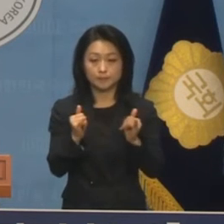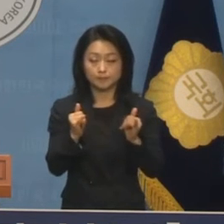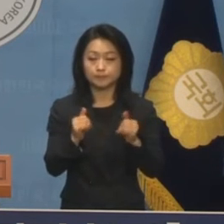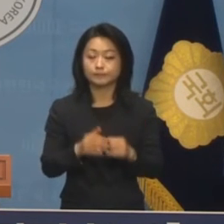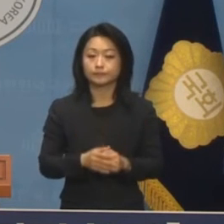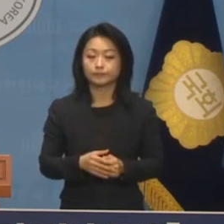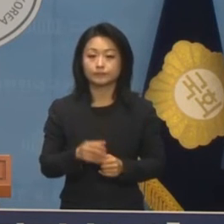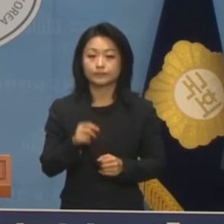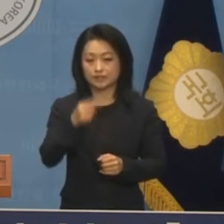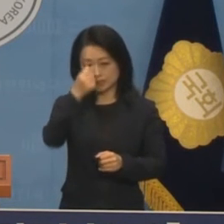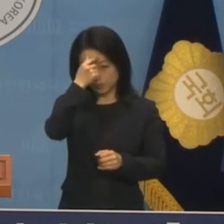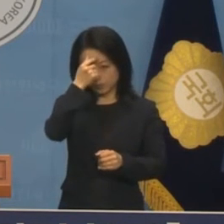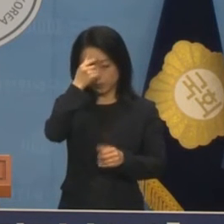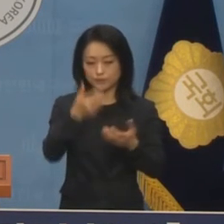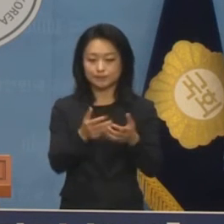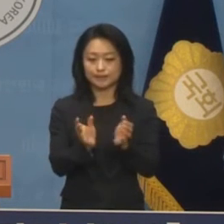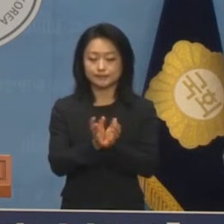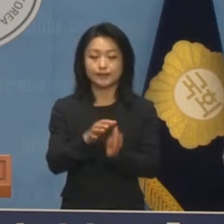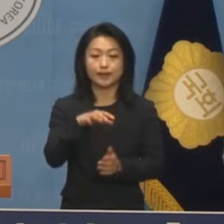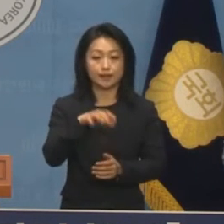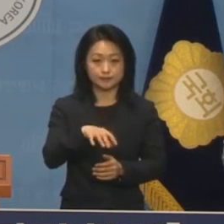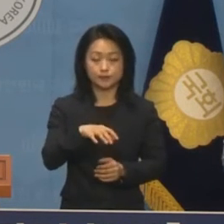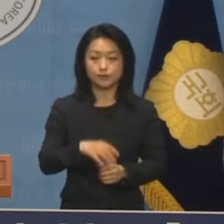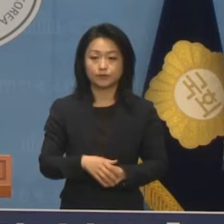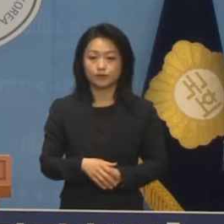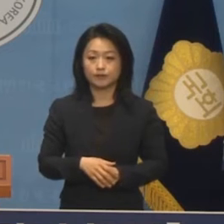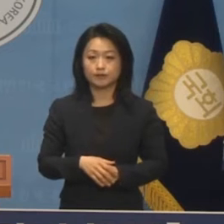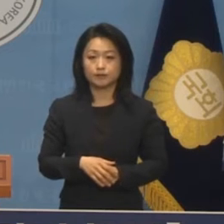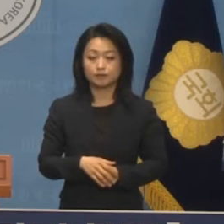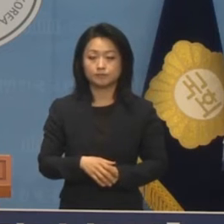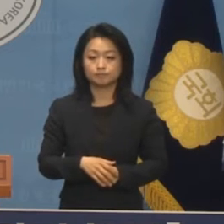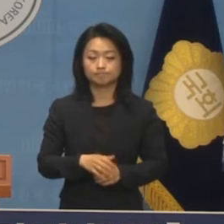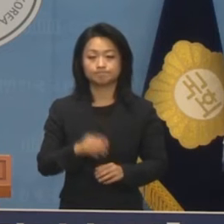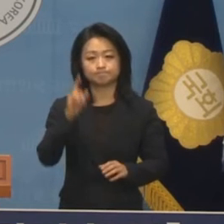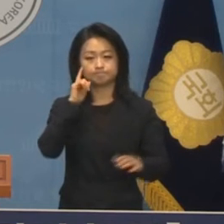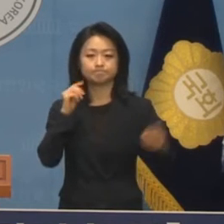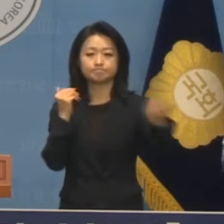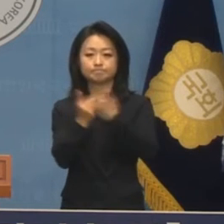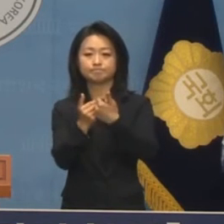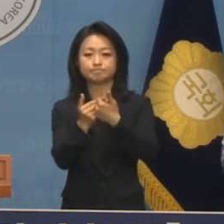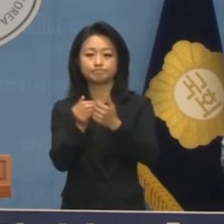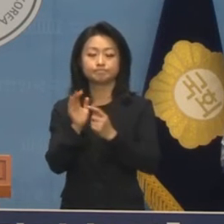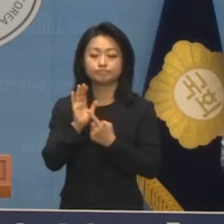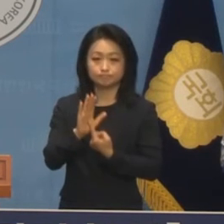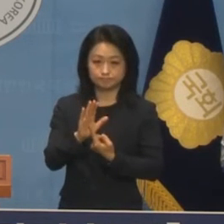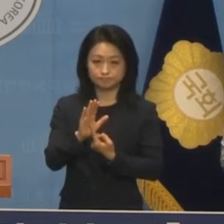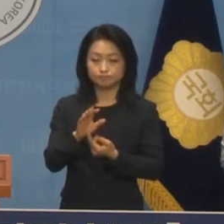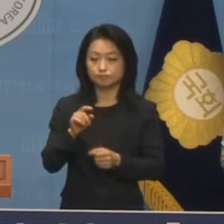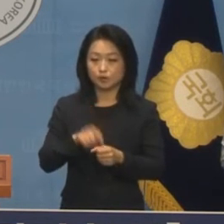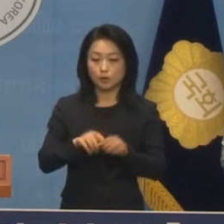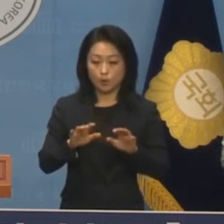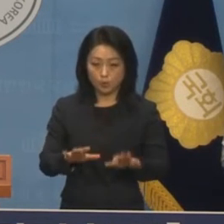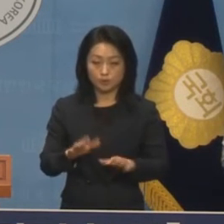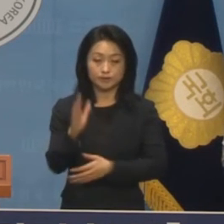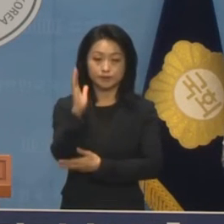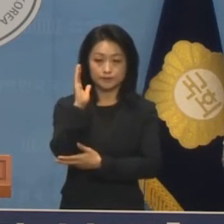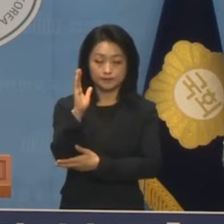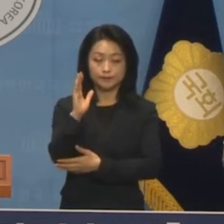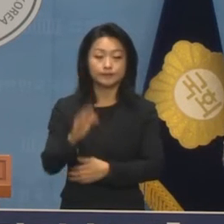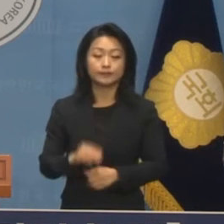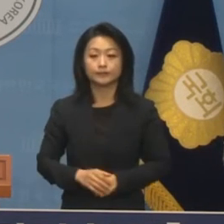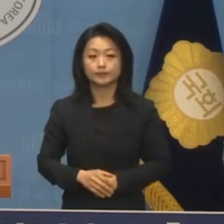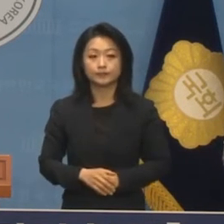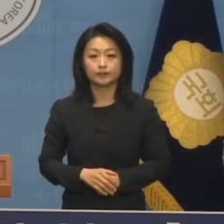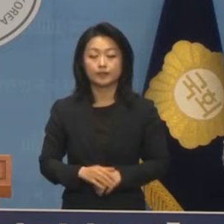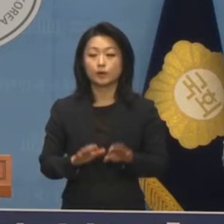수기총 그리고 또 기독교 단체에서 강력하게 반대의 의견을 가지고 있습니다. 그래서 이런 부분에